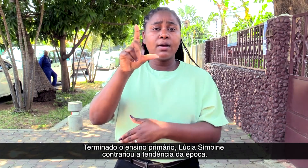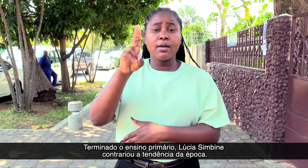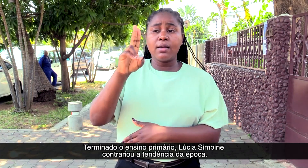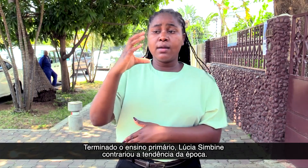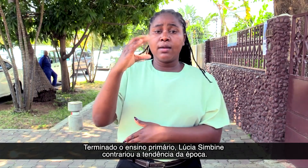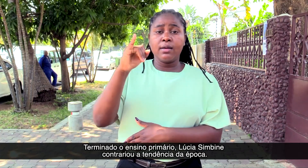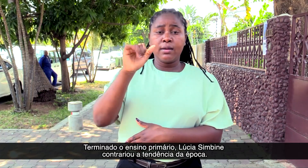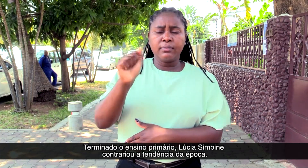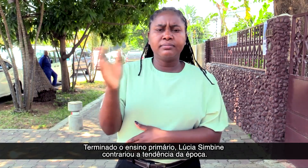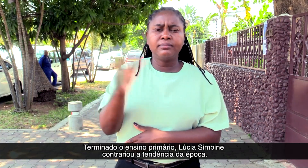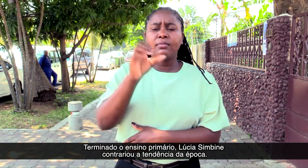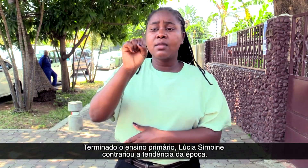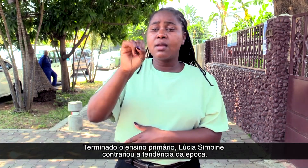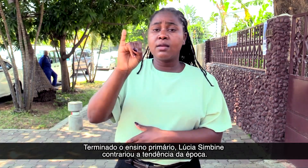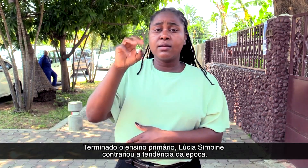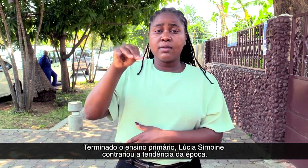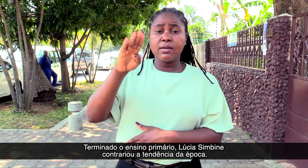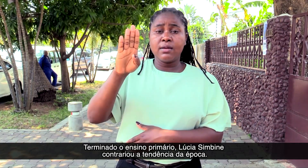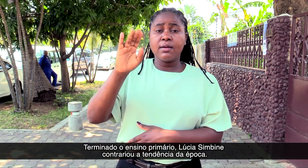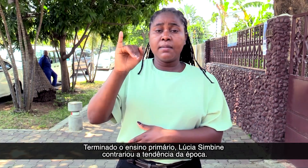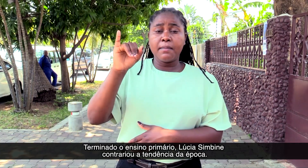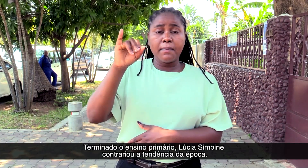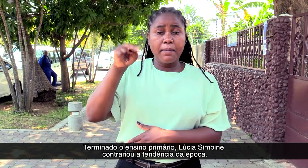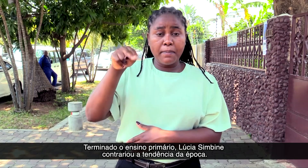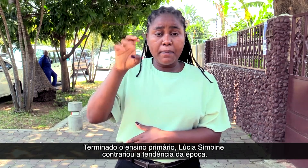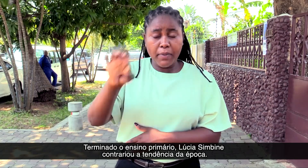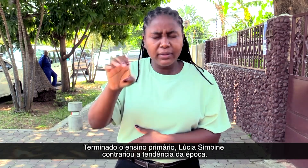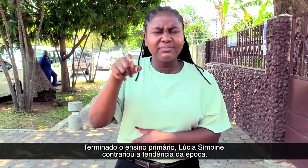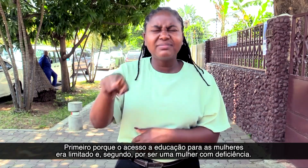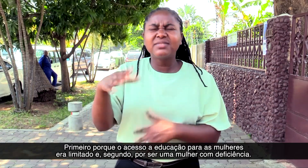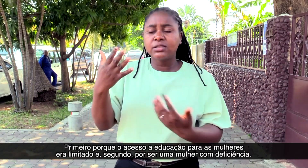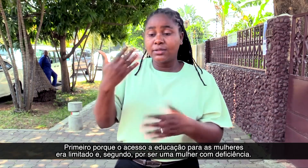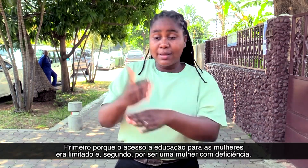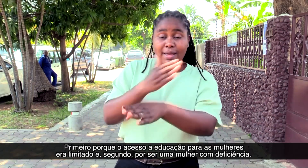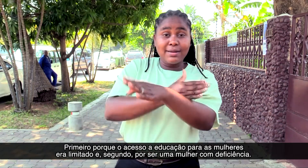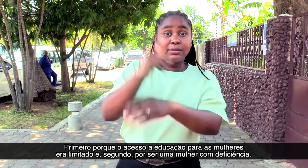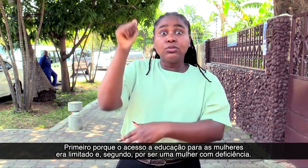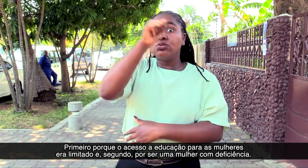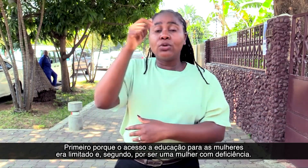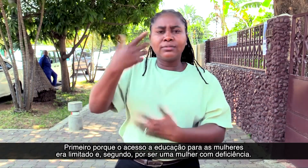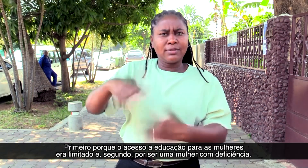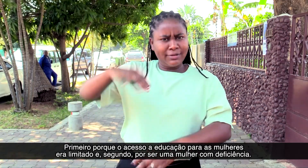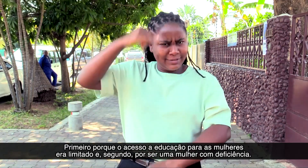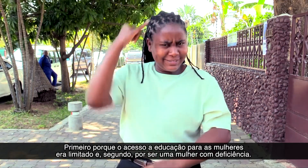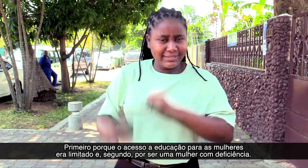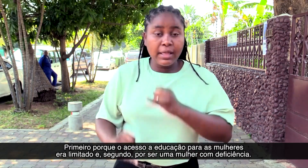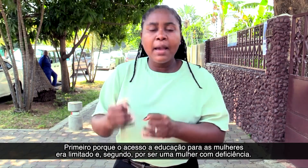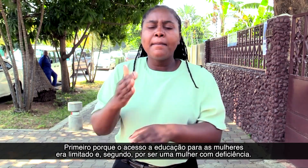Terminado o ensino primário, Lúcia Simbini contrariou a tendência da época. Primeiro, porque o acesso à educação para as mulheres